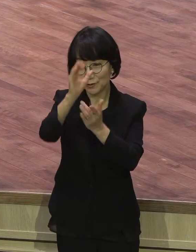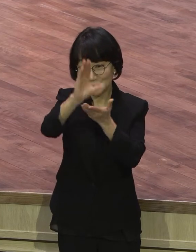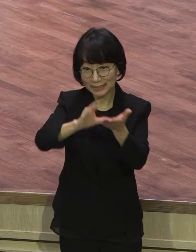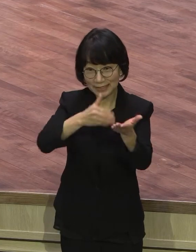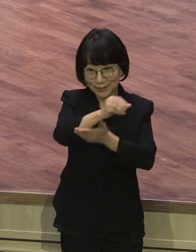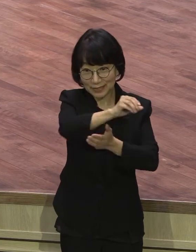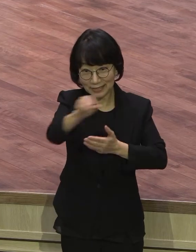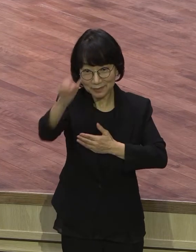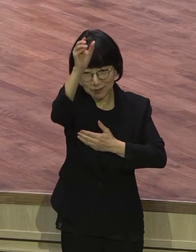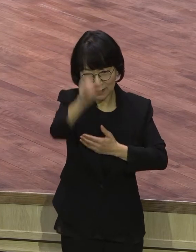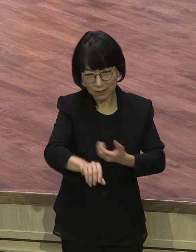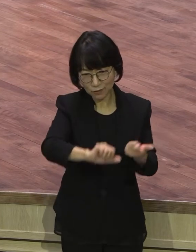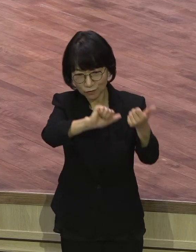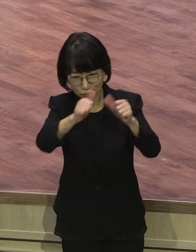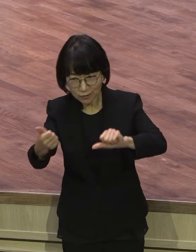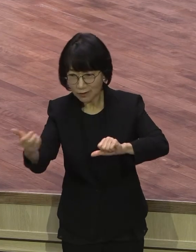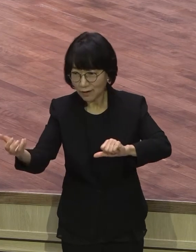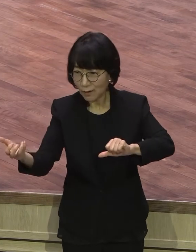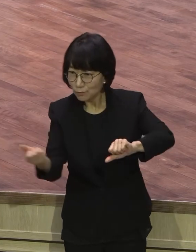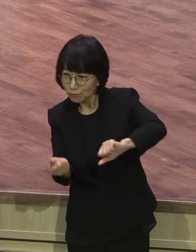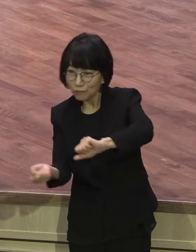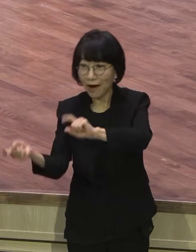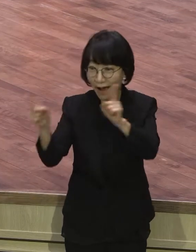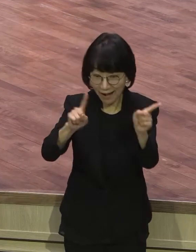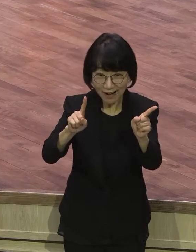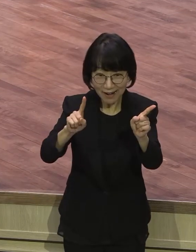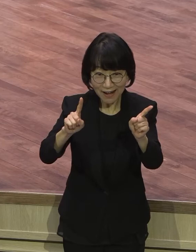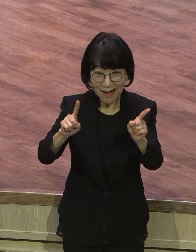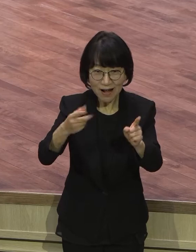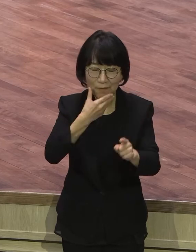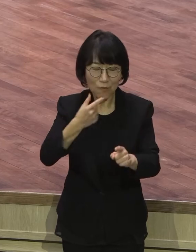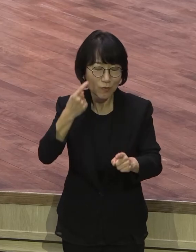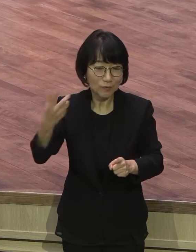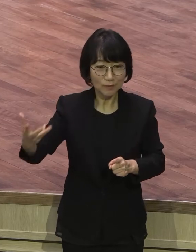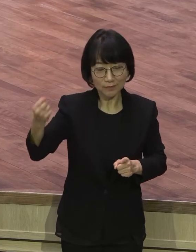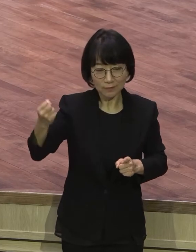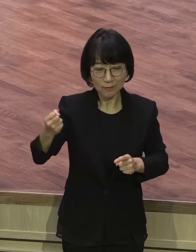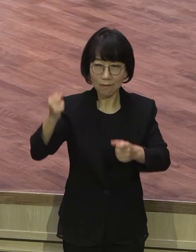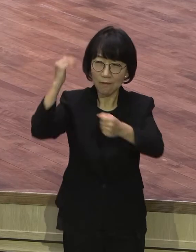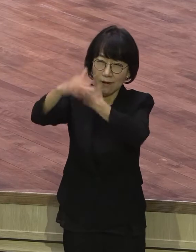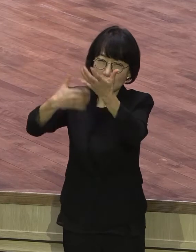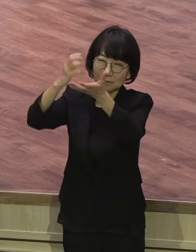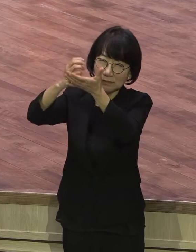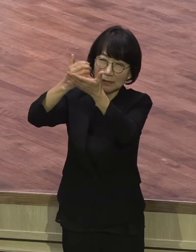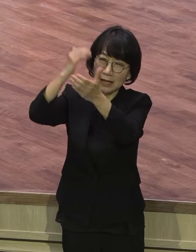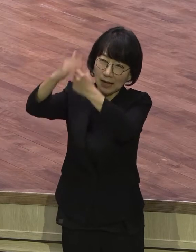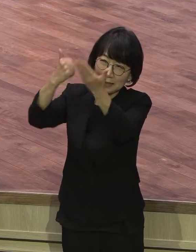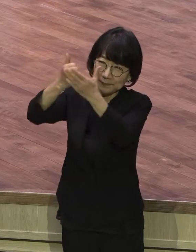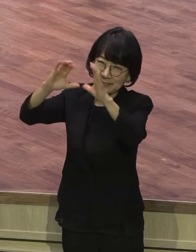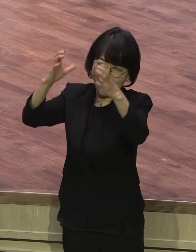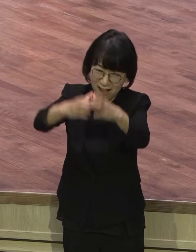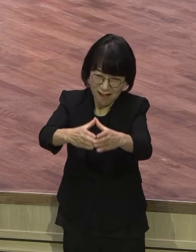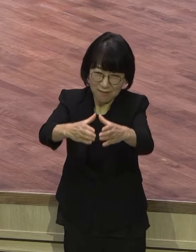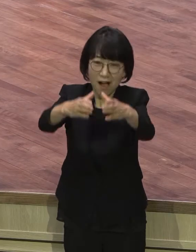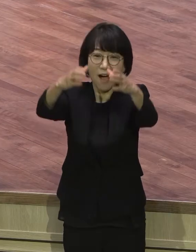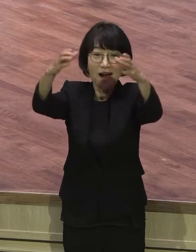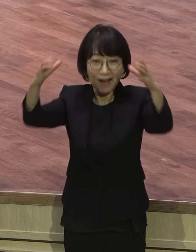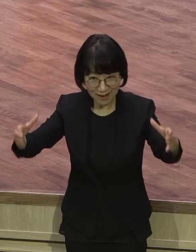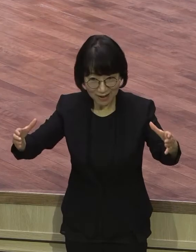대속과 부활의 복음을 통해서 하나님의 나라가 확장되는 것. 그것이 하나님의